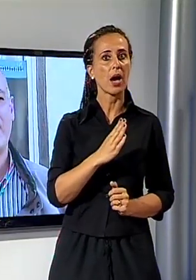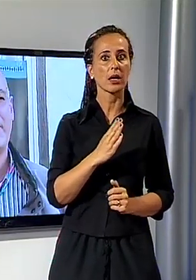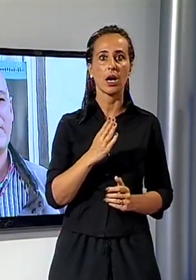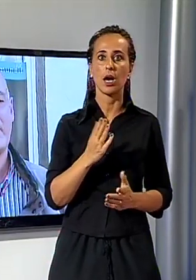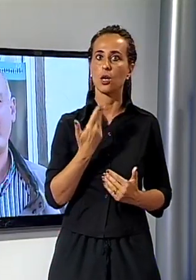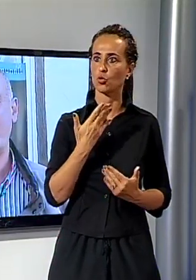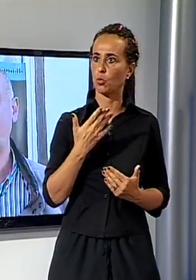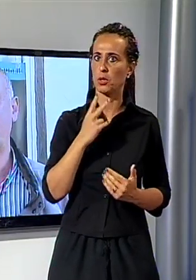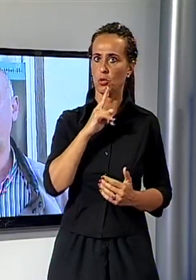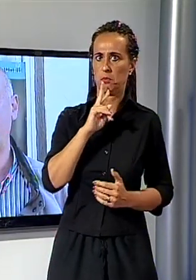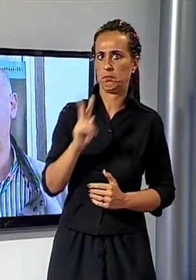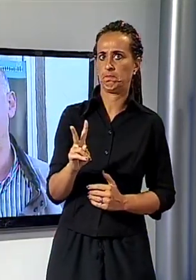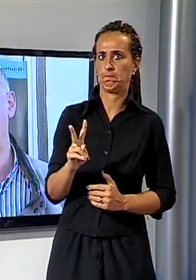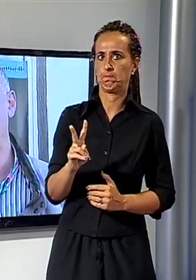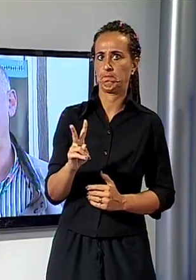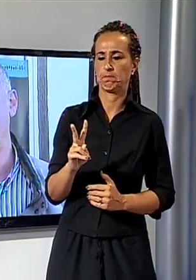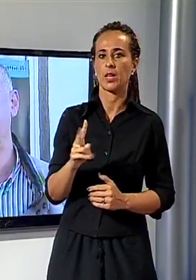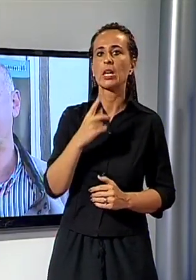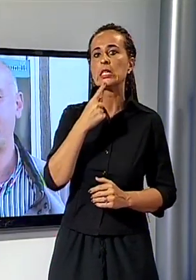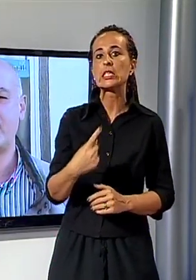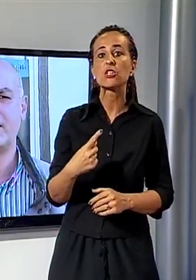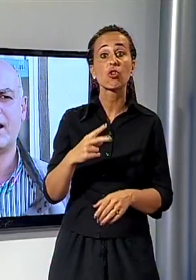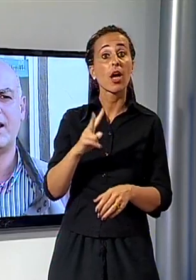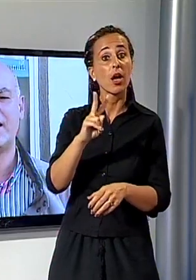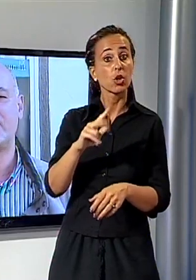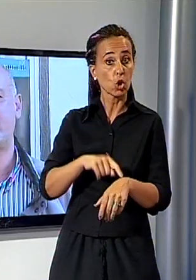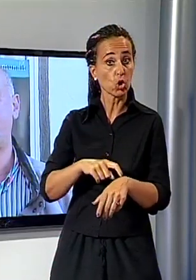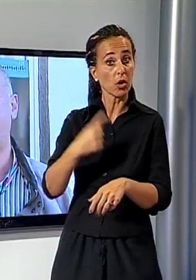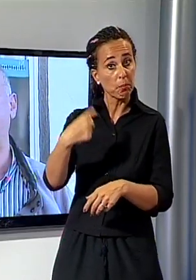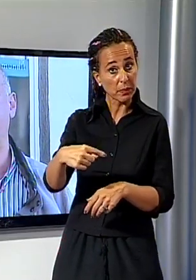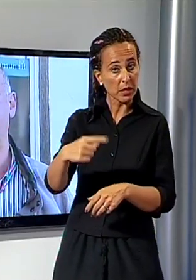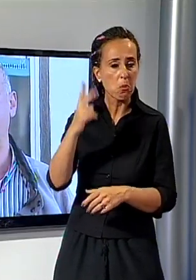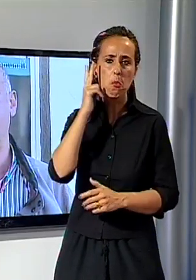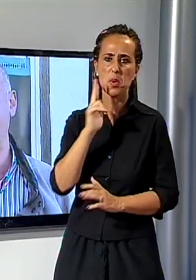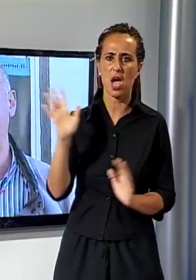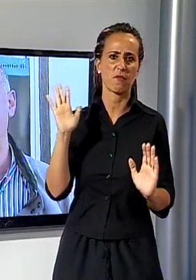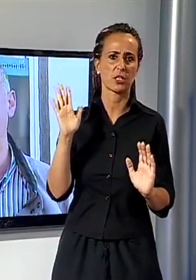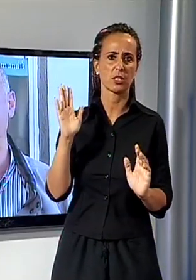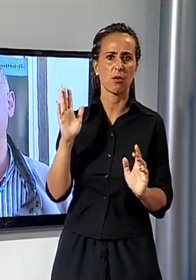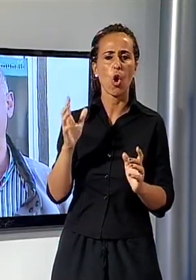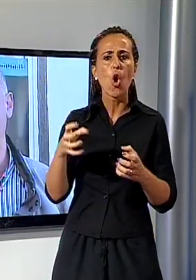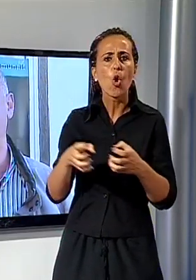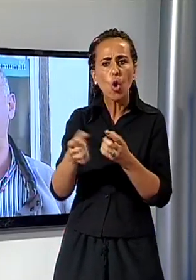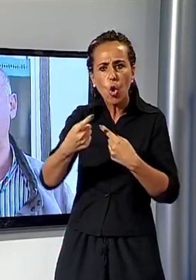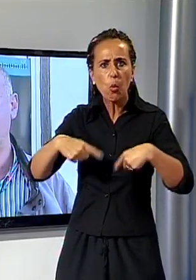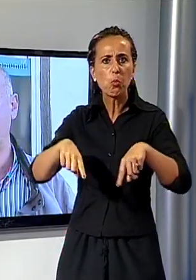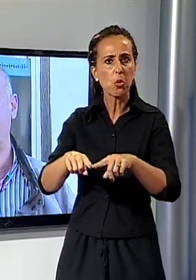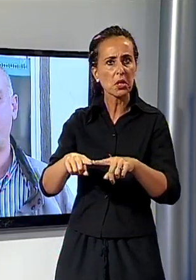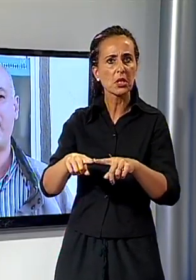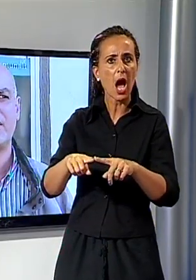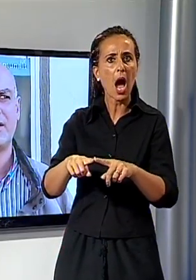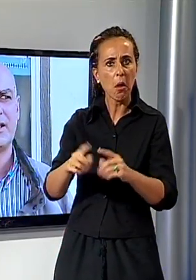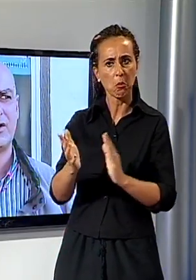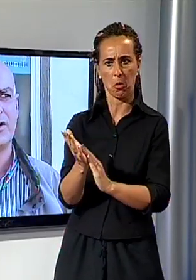Mediavalle del Serchio, a Barga, perché è scoppiata la polemica sulle dimissioni del primario